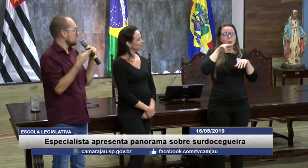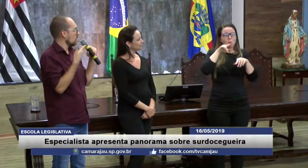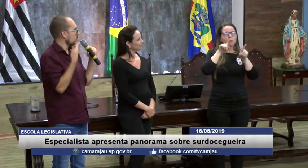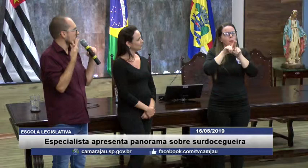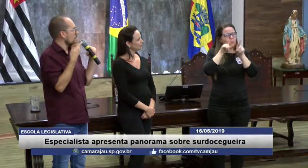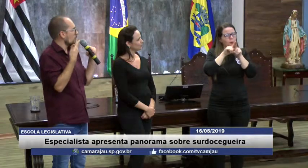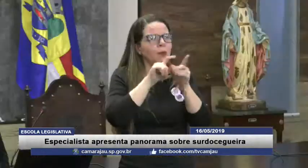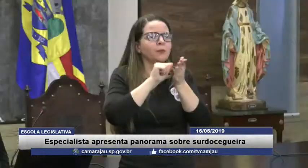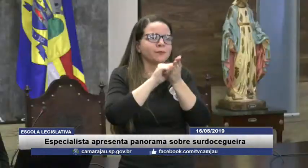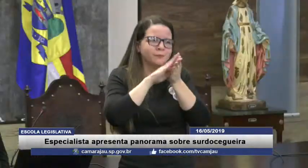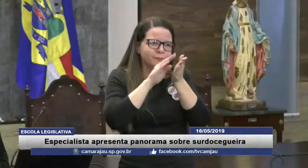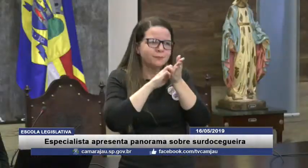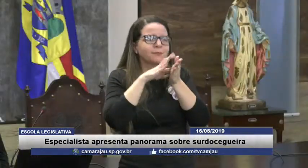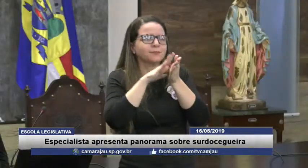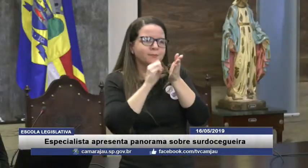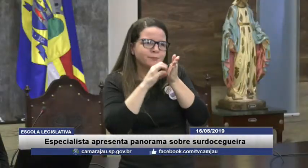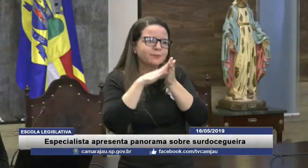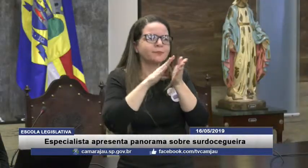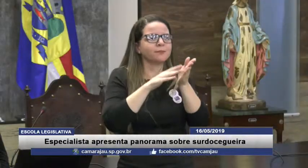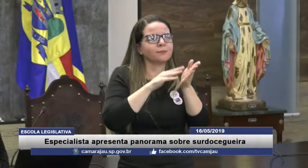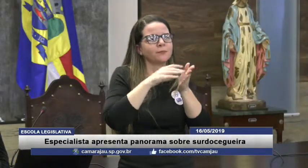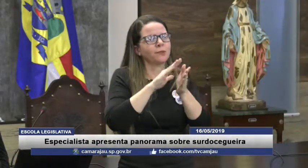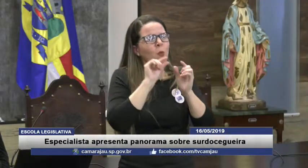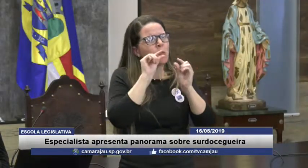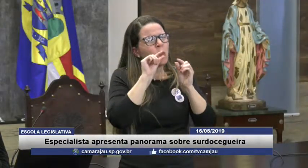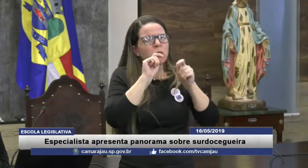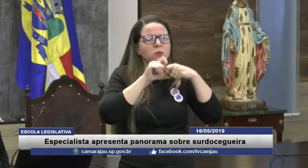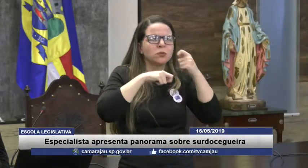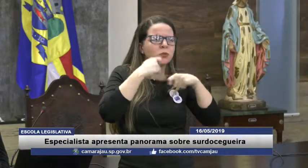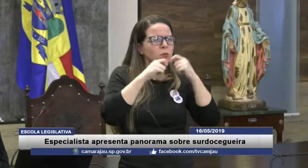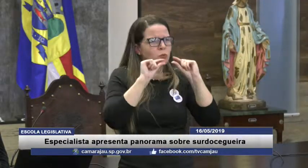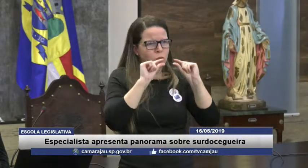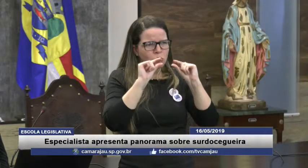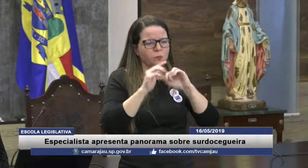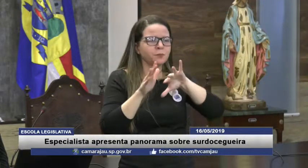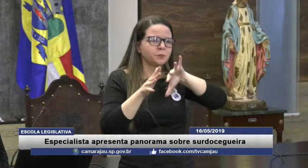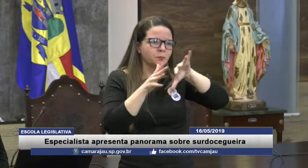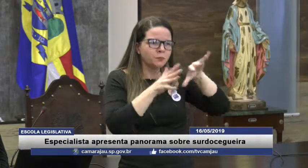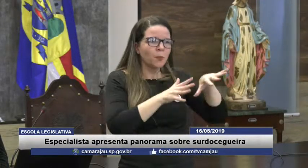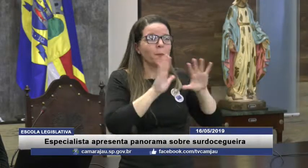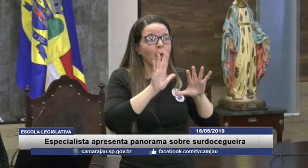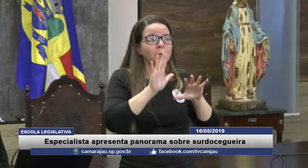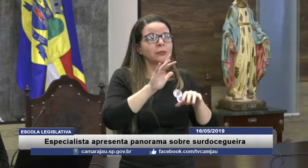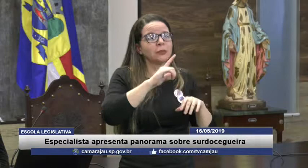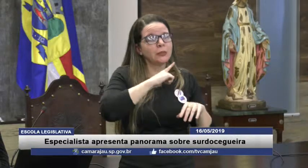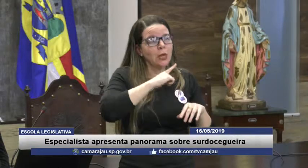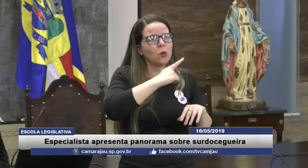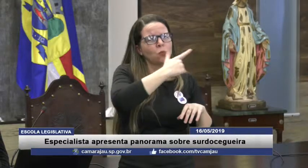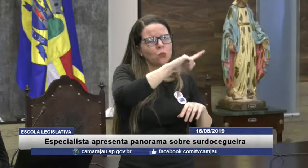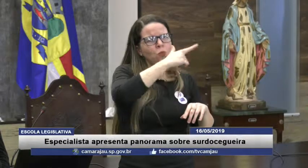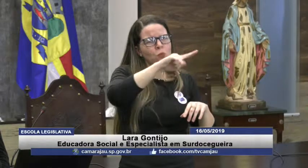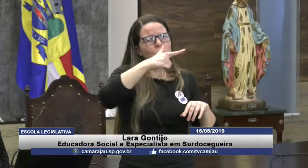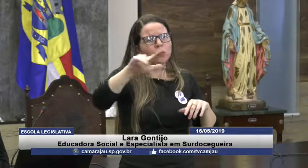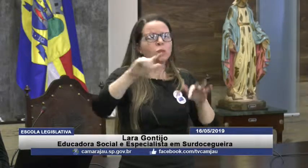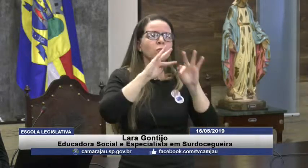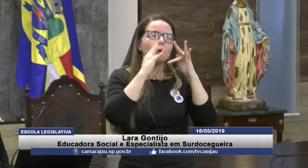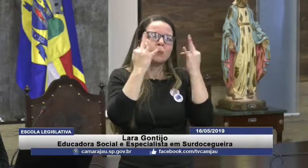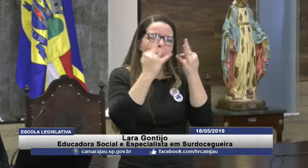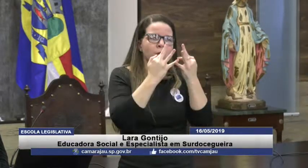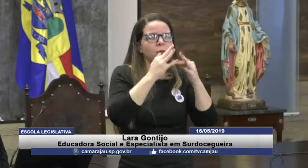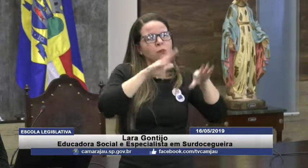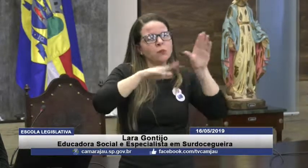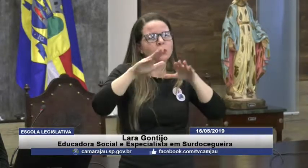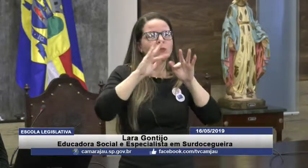de visão, comecei a ter um pouco de dificuldade de ler os lábios dela. Também com os familiares, utilizava às vezes um alfabeto escrito na